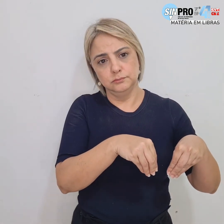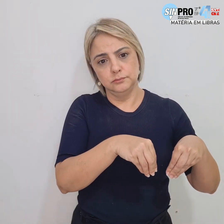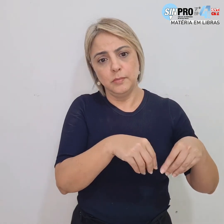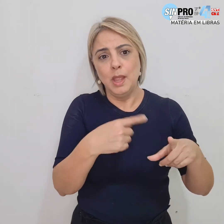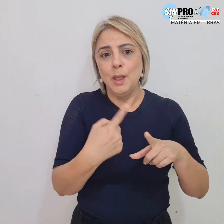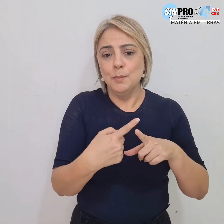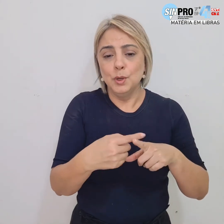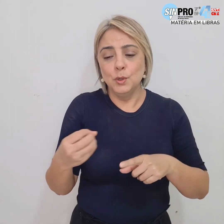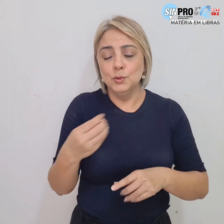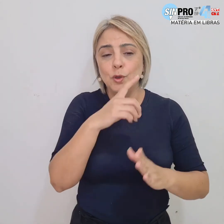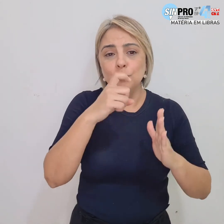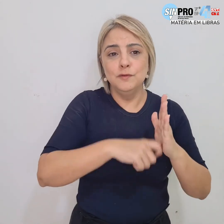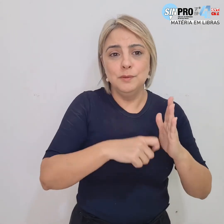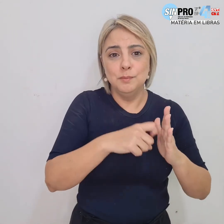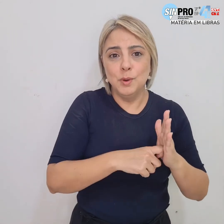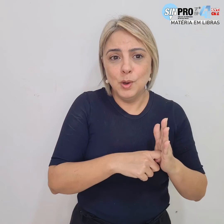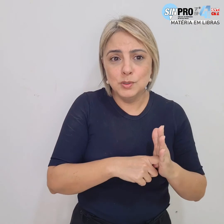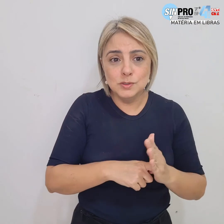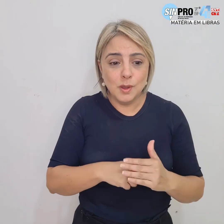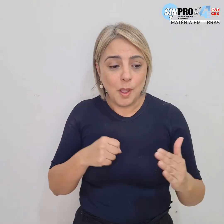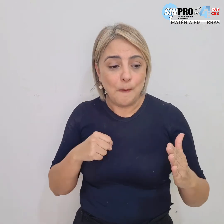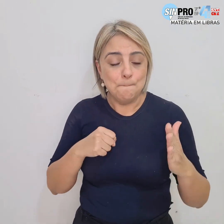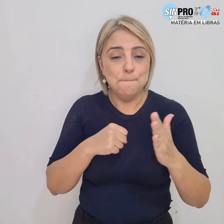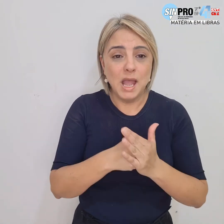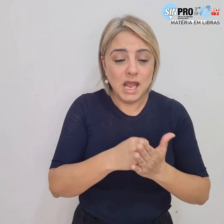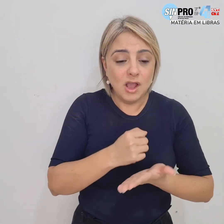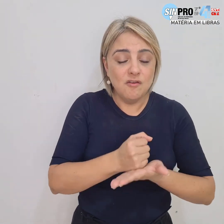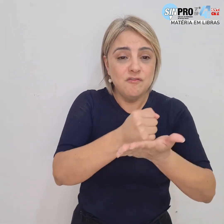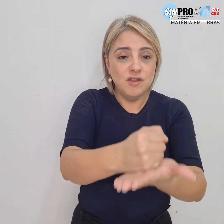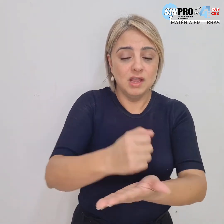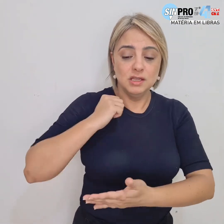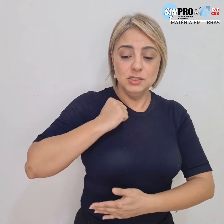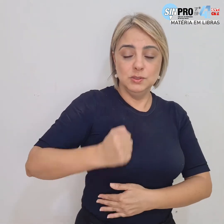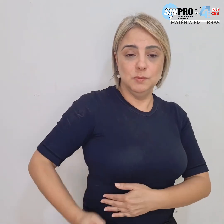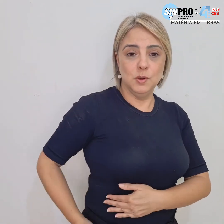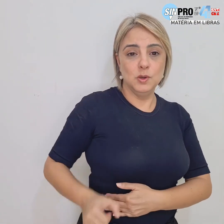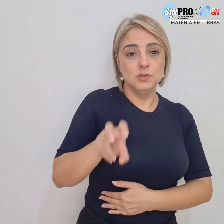porque o novo imposto inviabiliza a oferta de bolsas de estudos de 50% e 100%